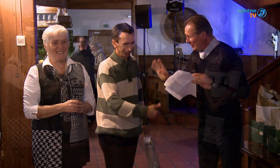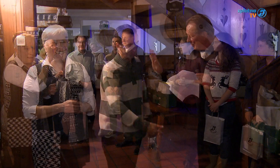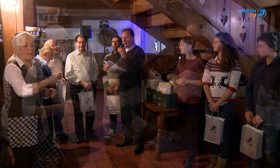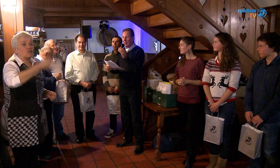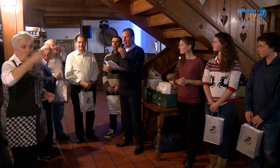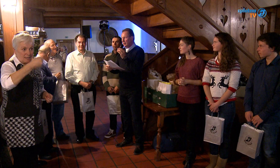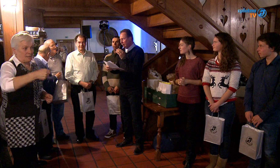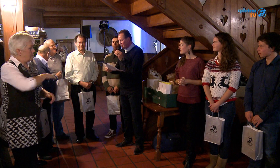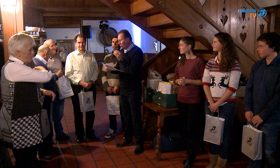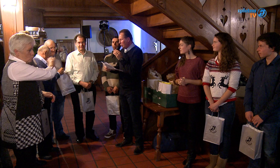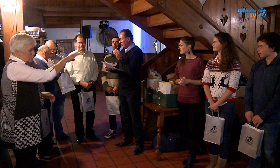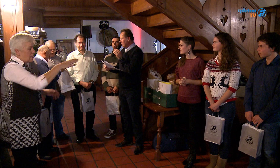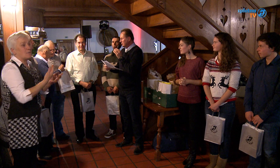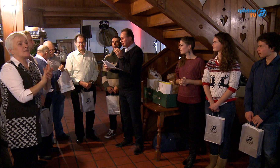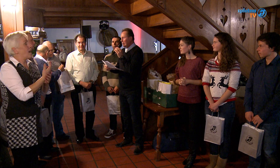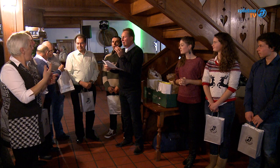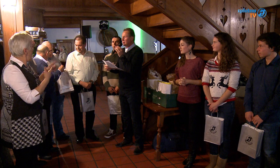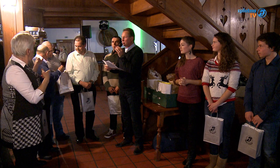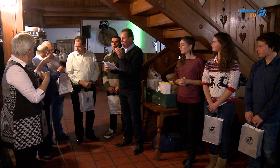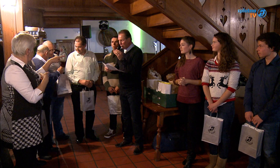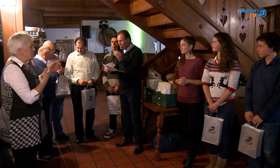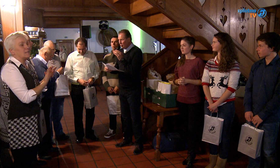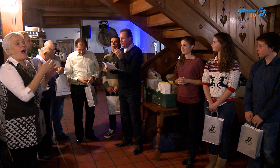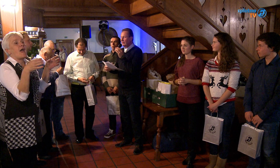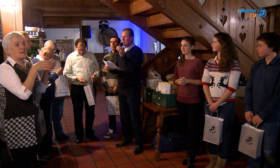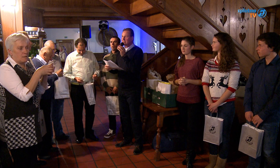Za ekipno, za državno,